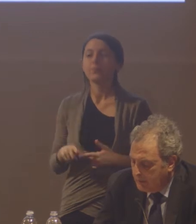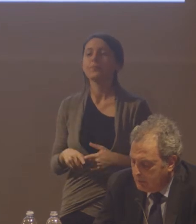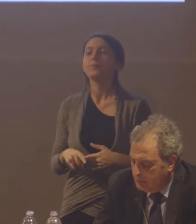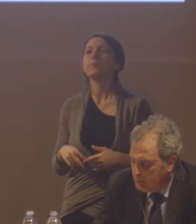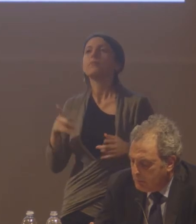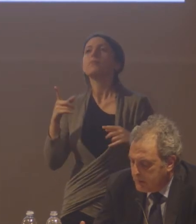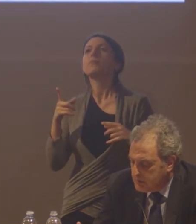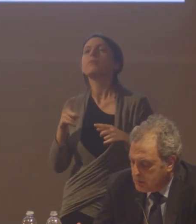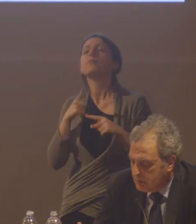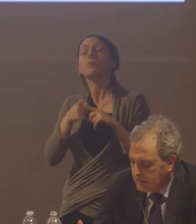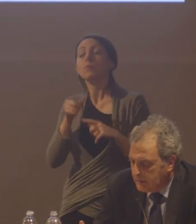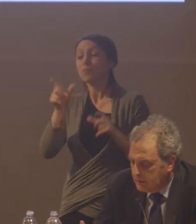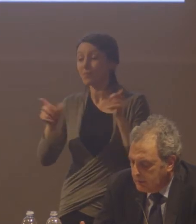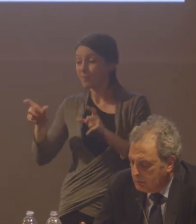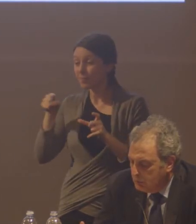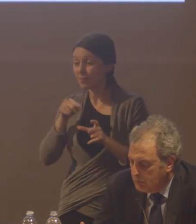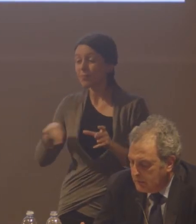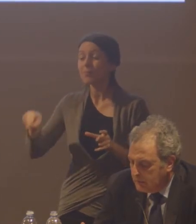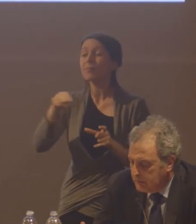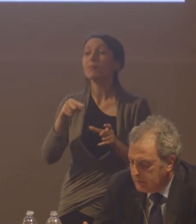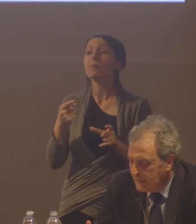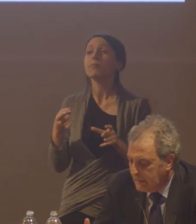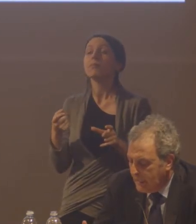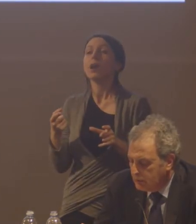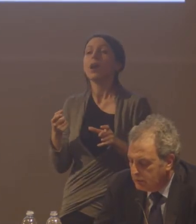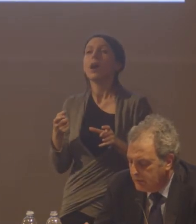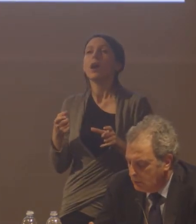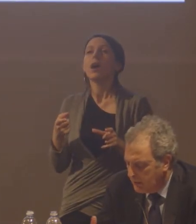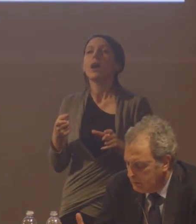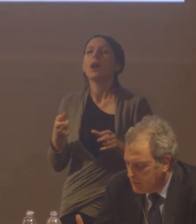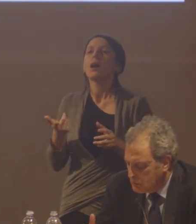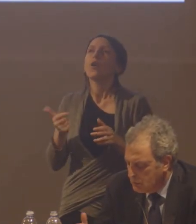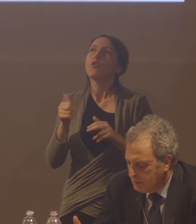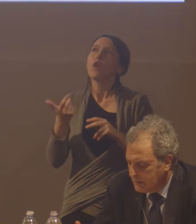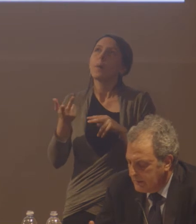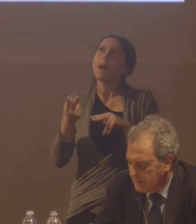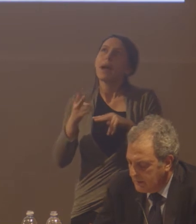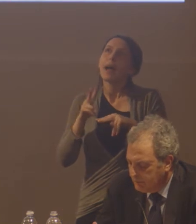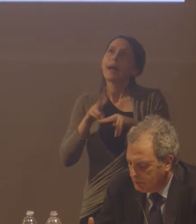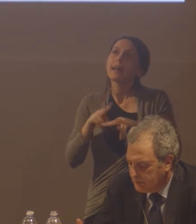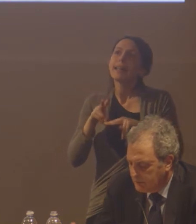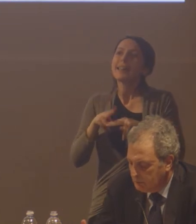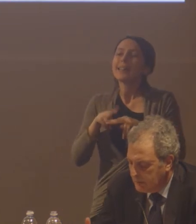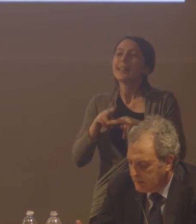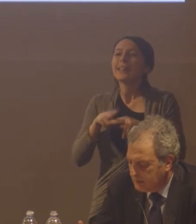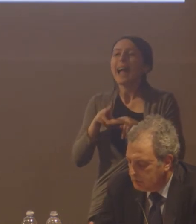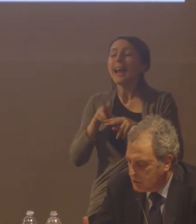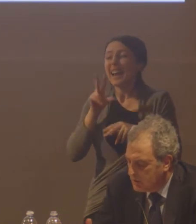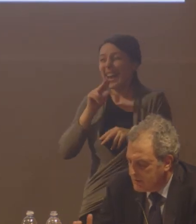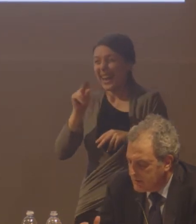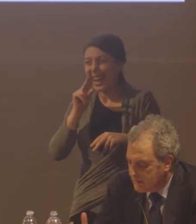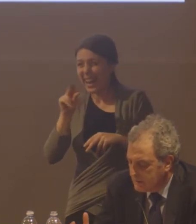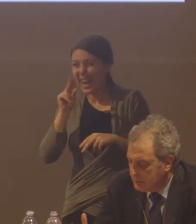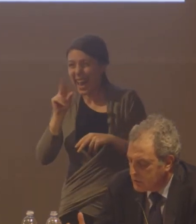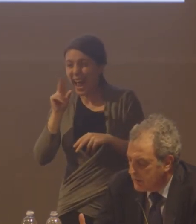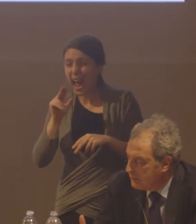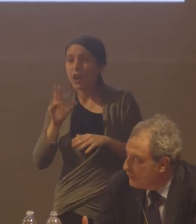ha una popolazione in cui l'italiano viene in qualche misura e maniera frequentato e parlato da circa